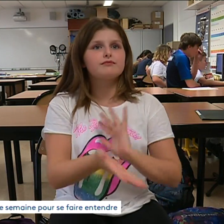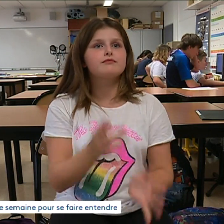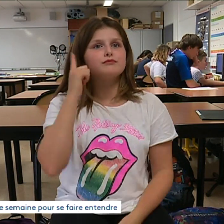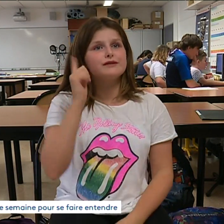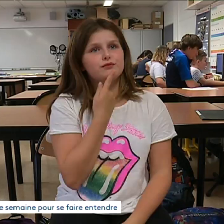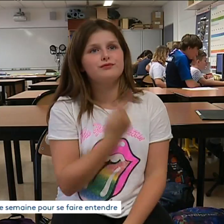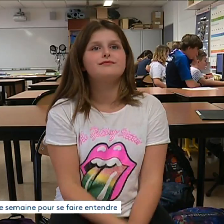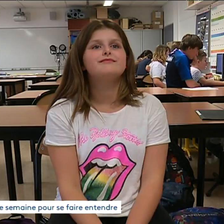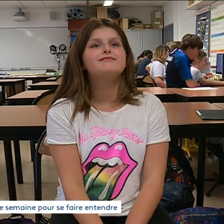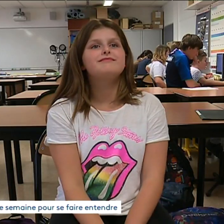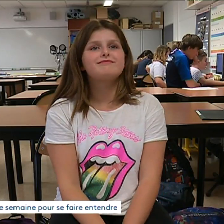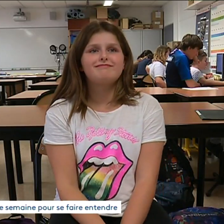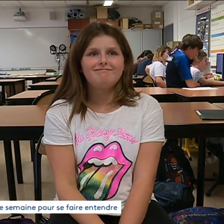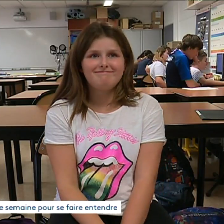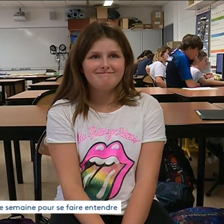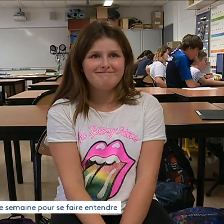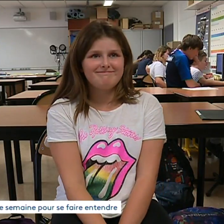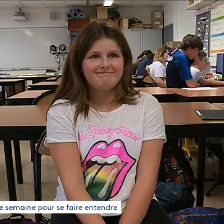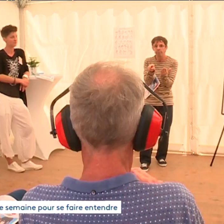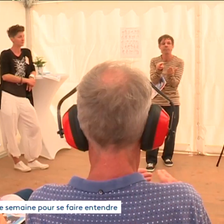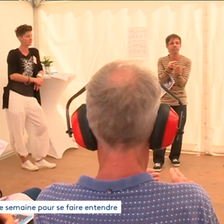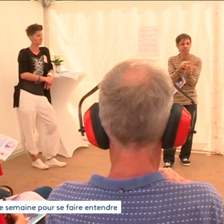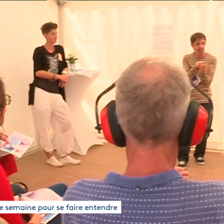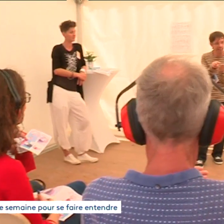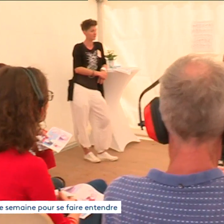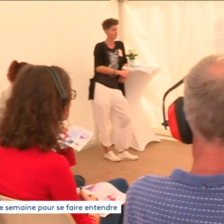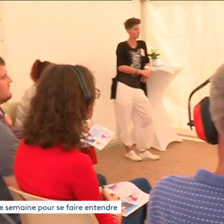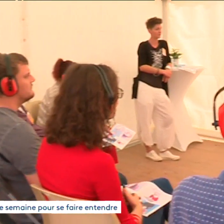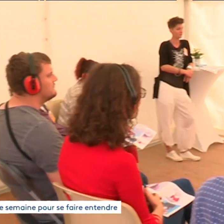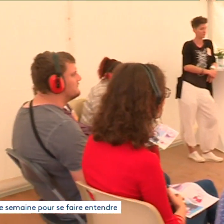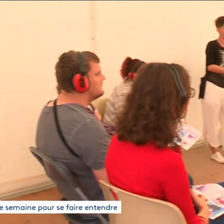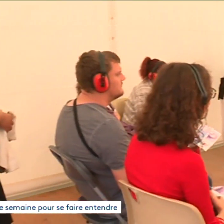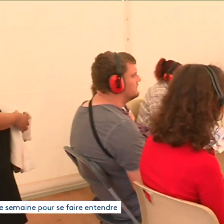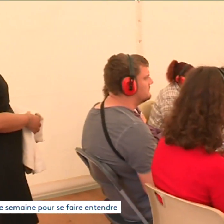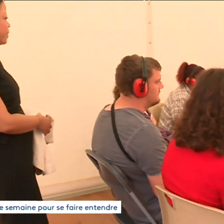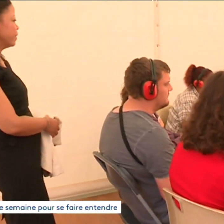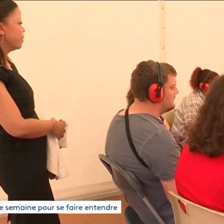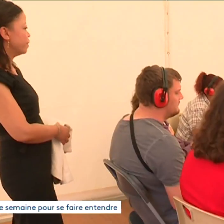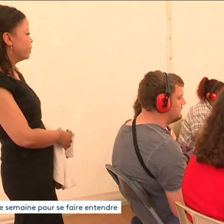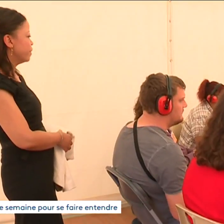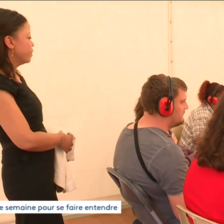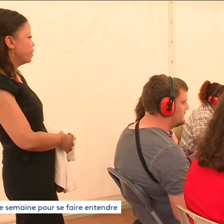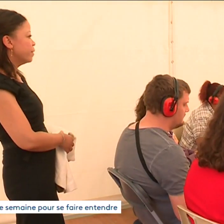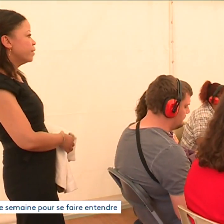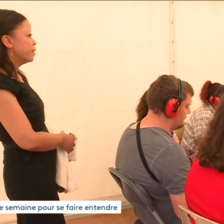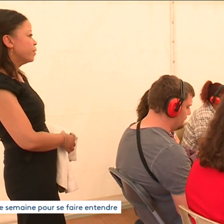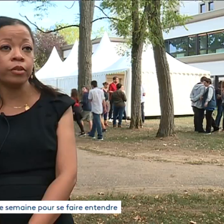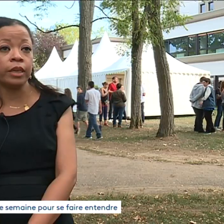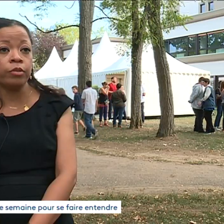pour traduire et signer pour nous les sourds. Une leçon de vivre ensemble portée depuis toujours par l'institut. Il faut savoir qu y a une